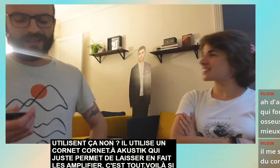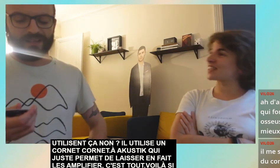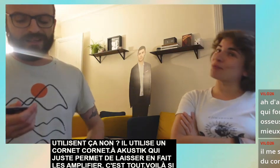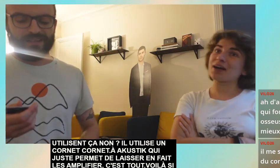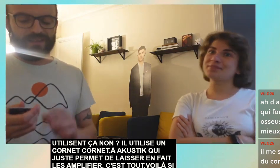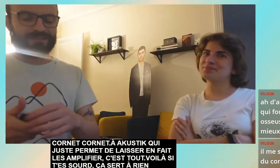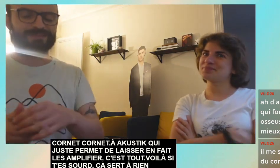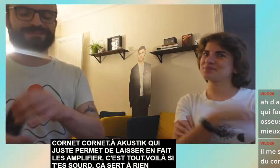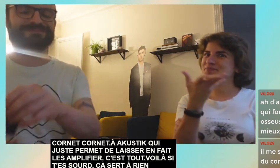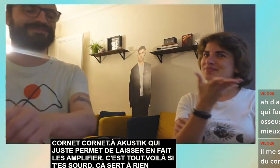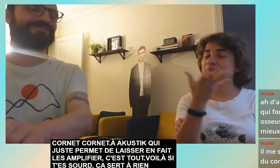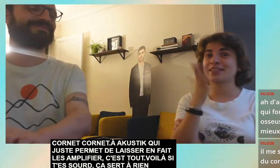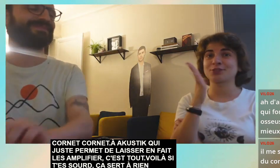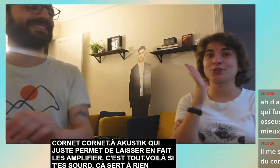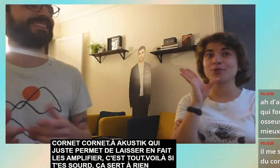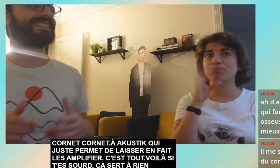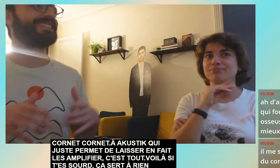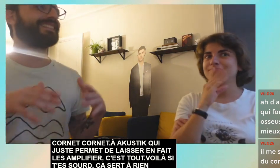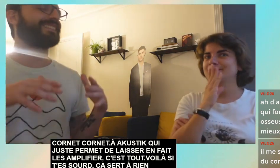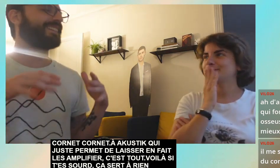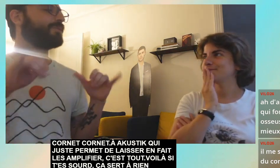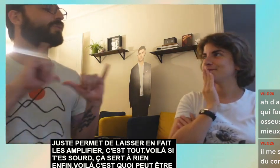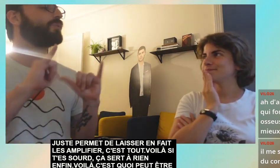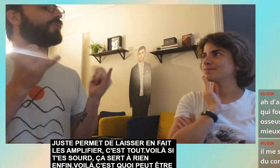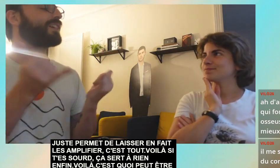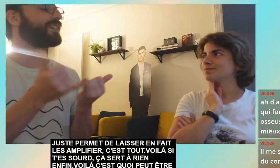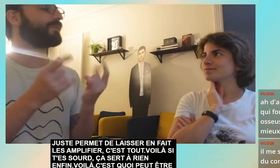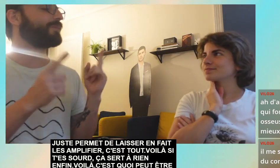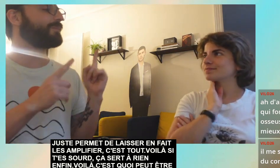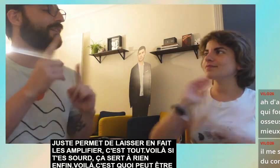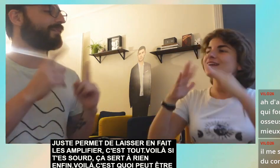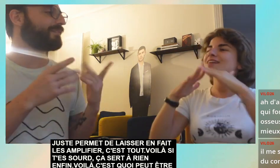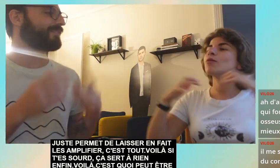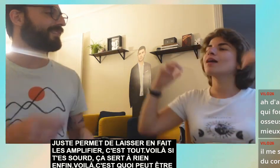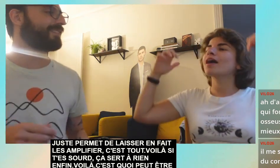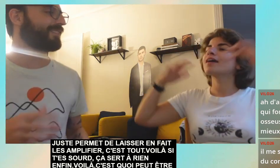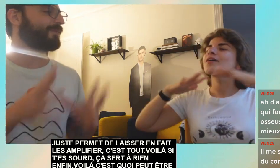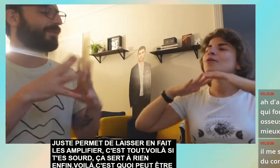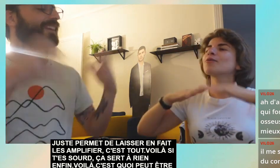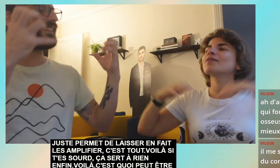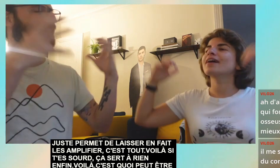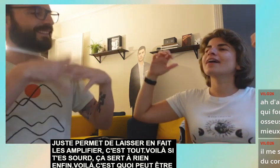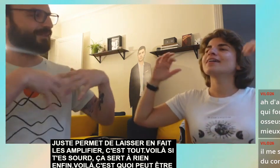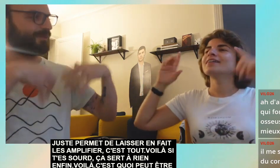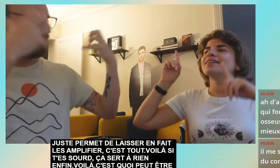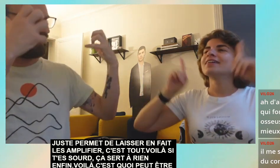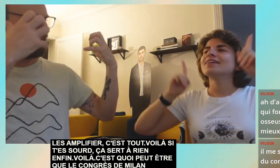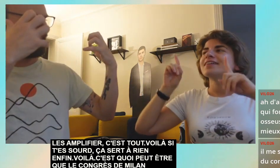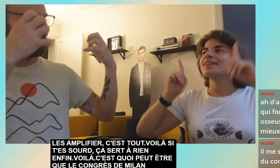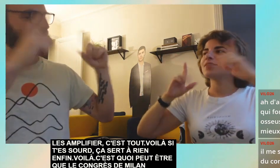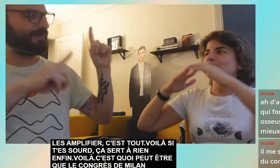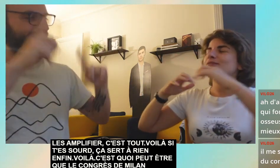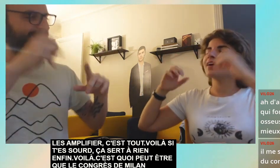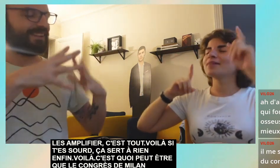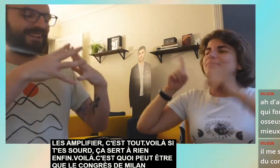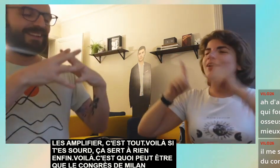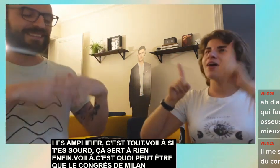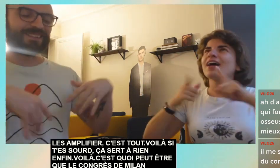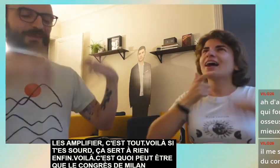C'est quoi? Peut-être que. le congrès de Milan. Congrès. Congrès. Congrès. Attends, congrès Milan. Ouais, Milan. C'est le congrès de